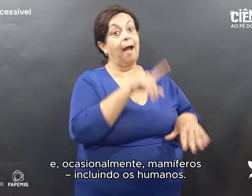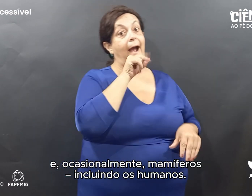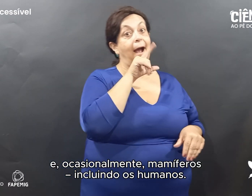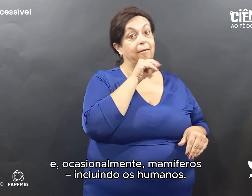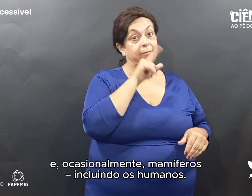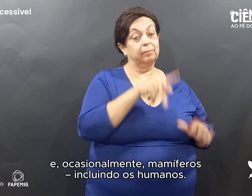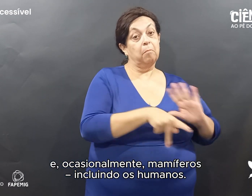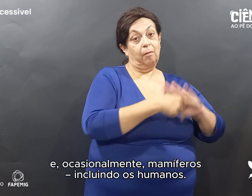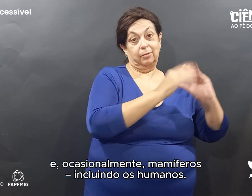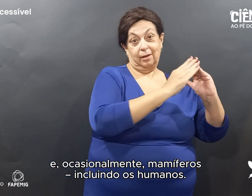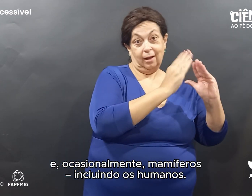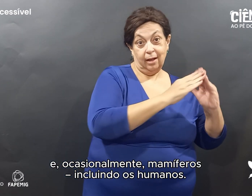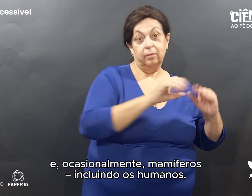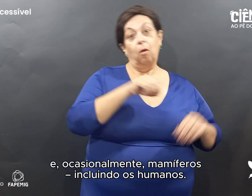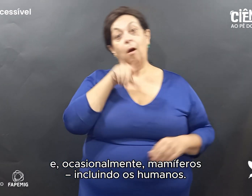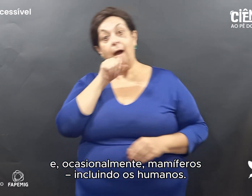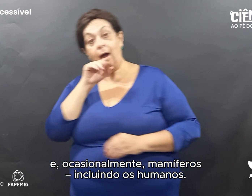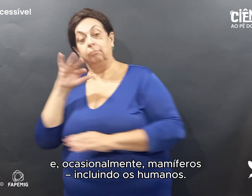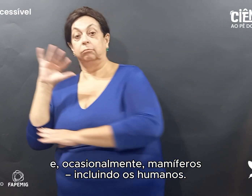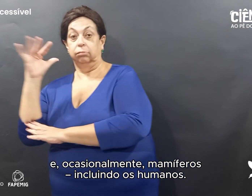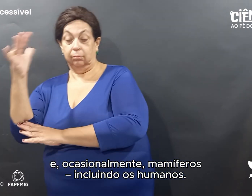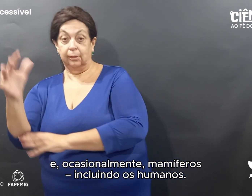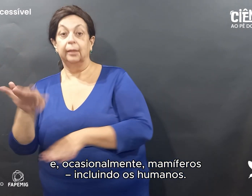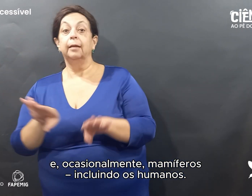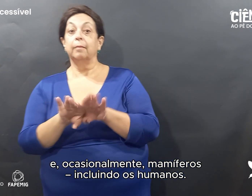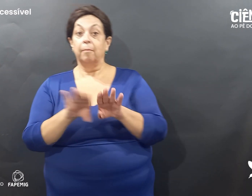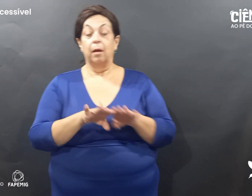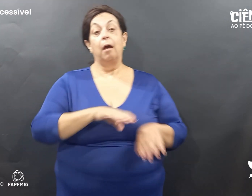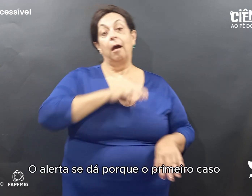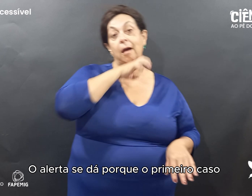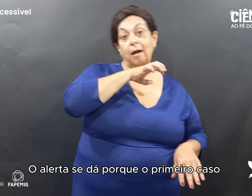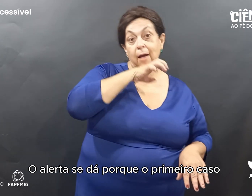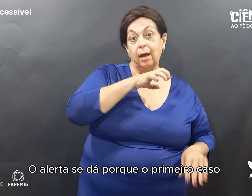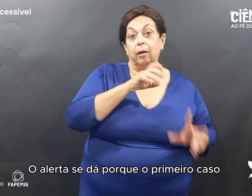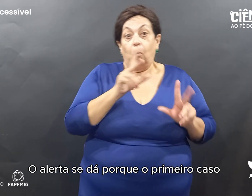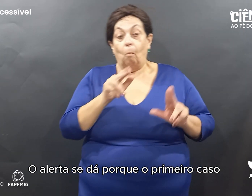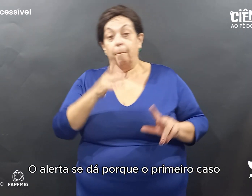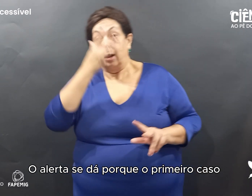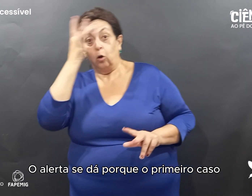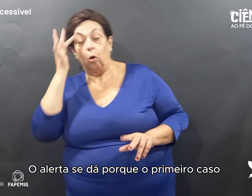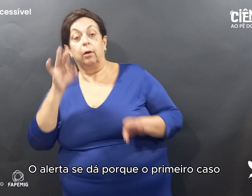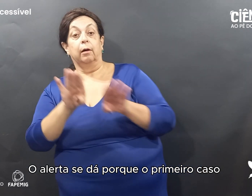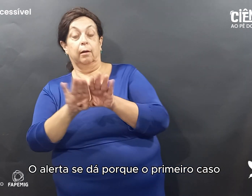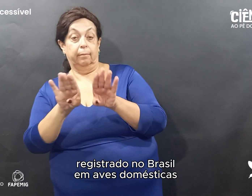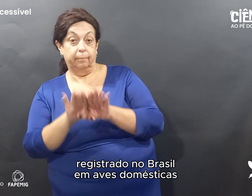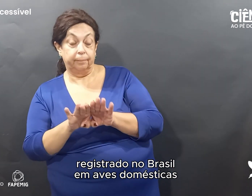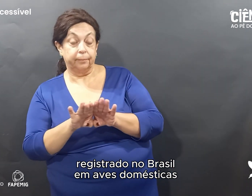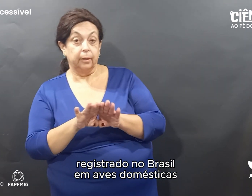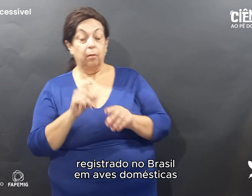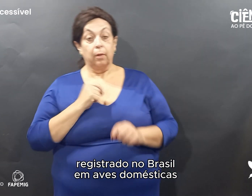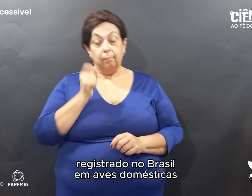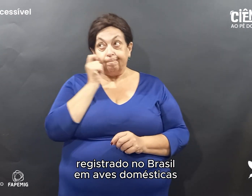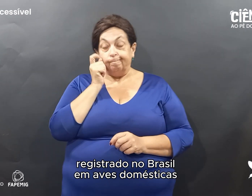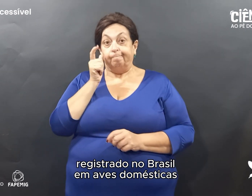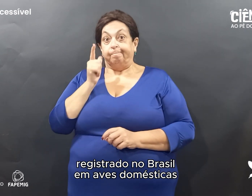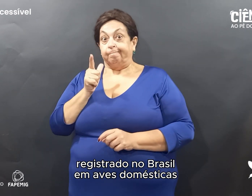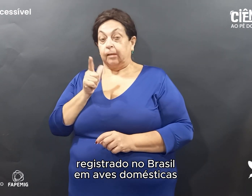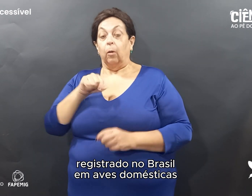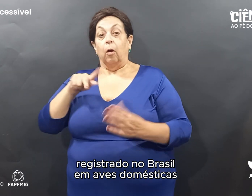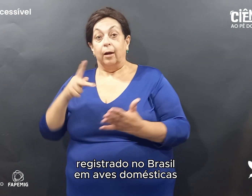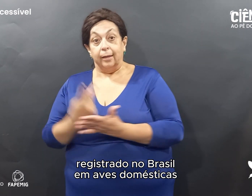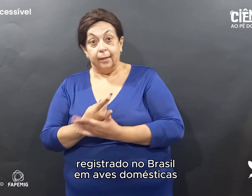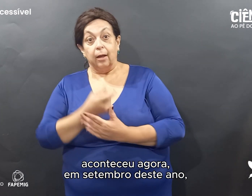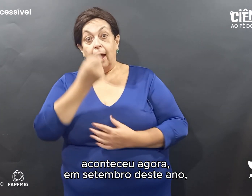e, ocasionalmente, mamíferos, incluindo os humanos. O alerta se dá porque o primeiro caso registrado no Brasil em